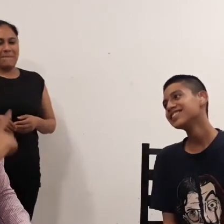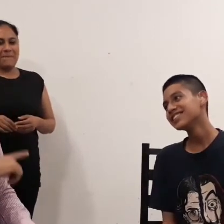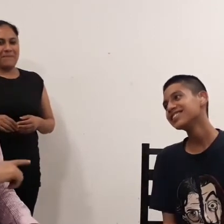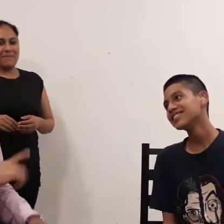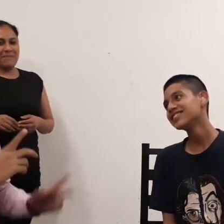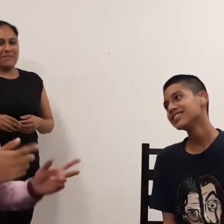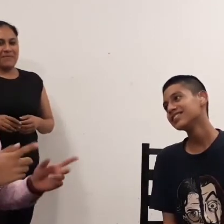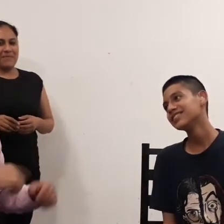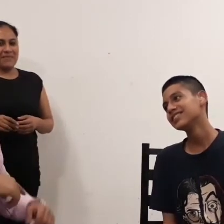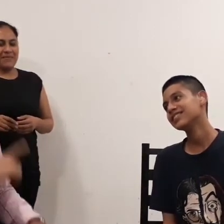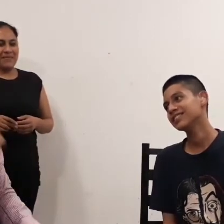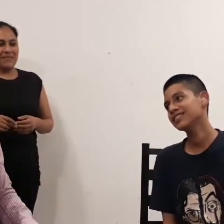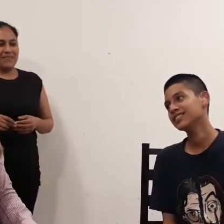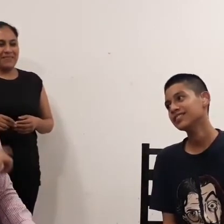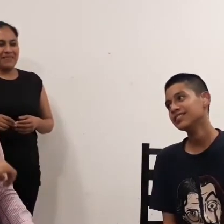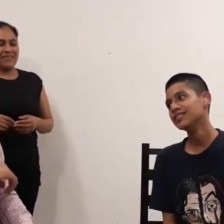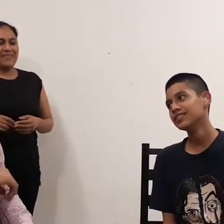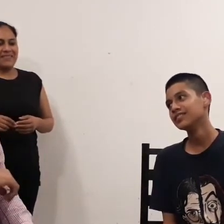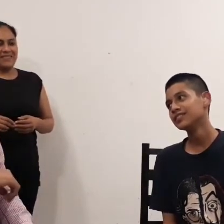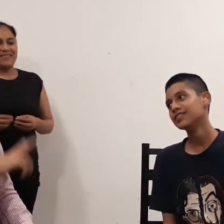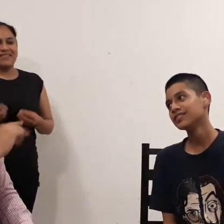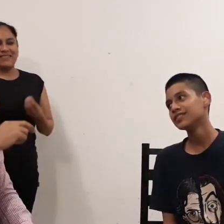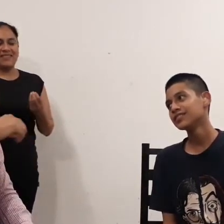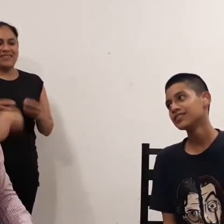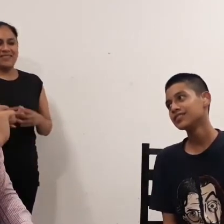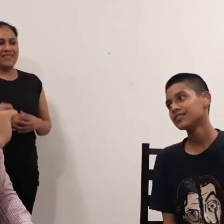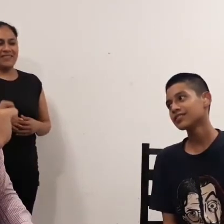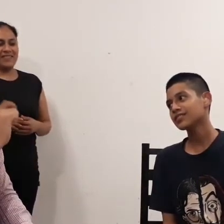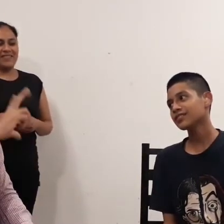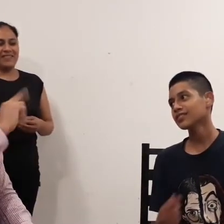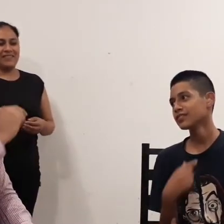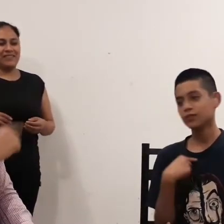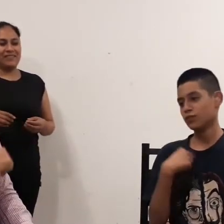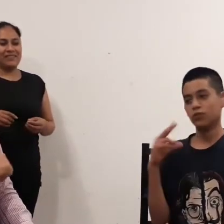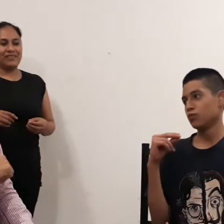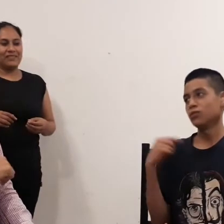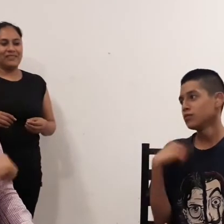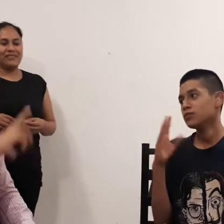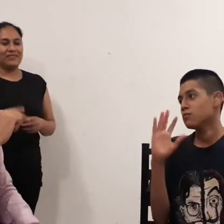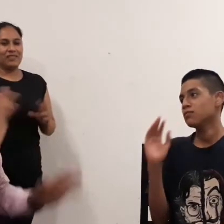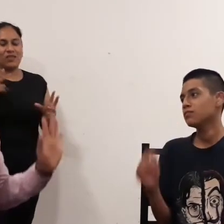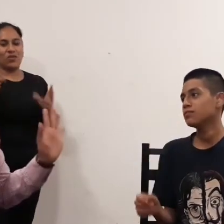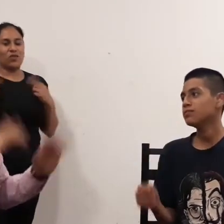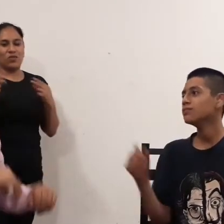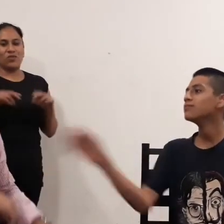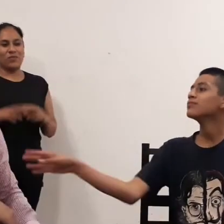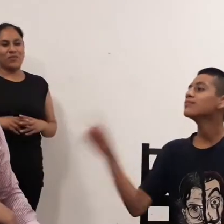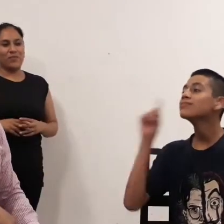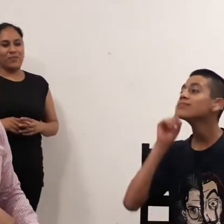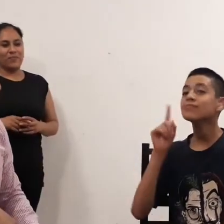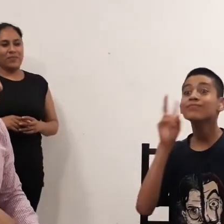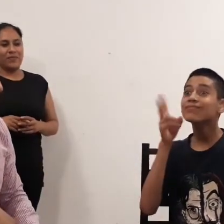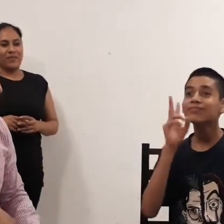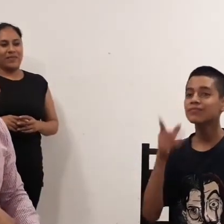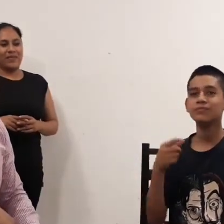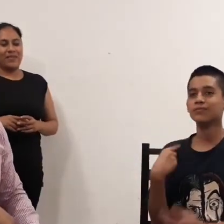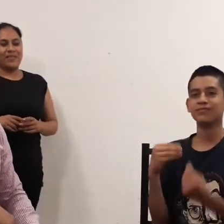Harold. Dice que hay muchas chicas, ¿Qué pero es? no, ¿Te gusta? novias no. No, eso sí